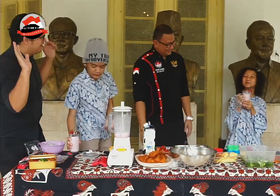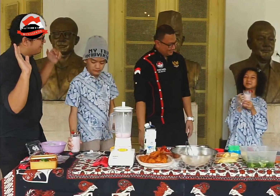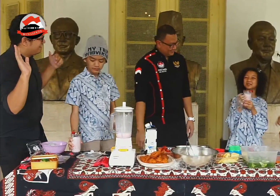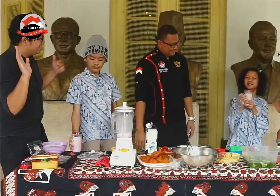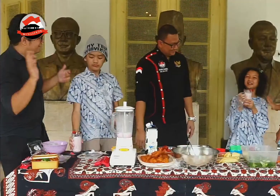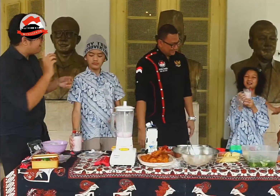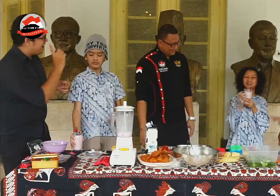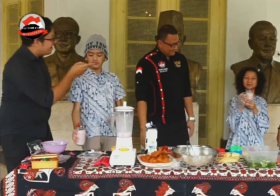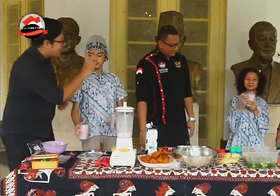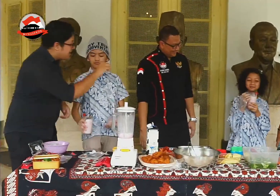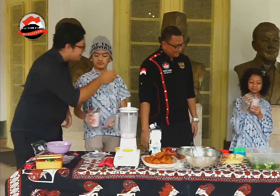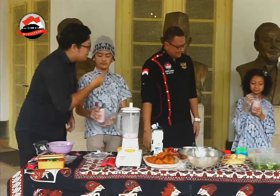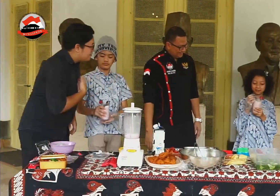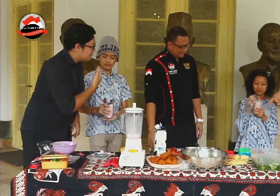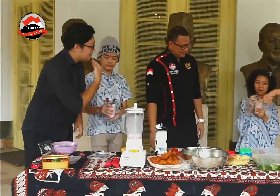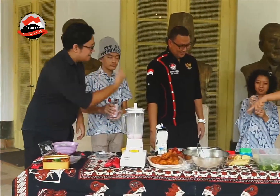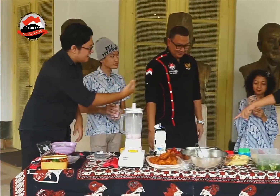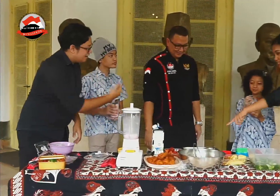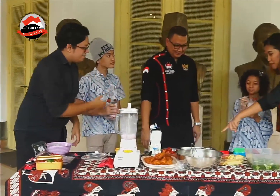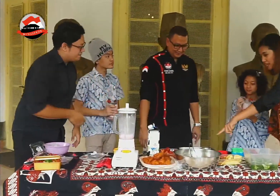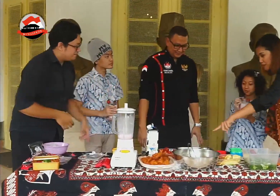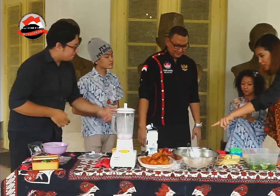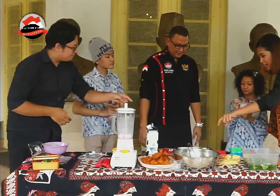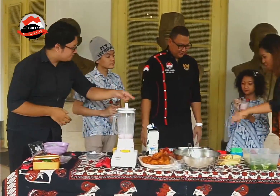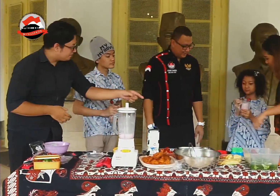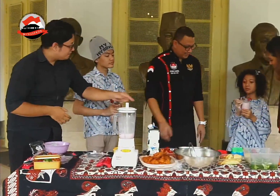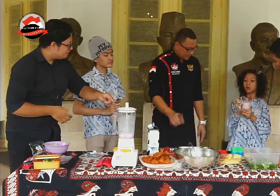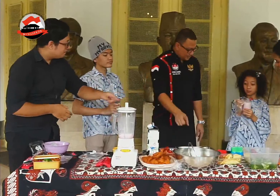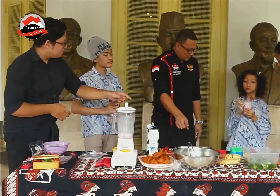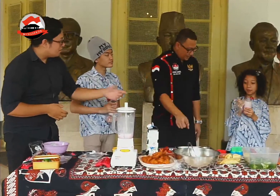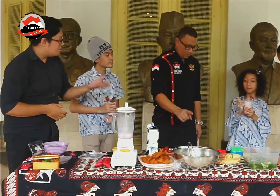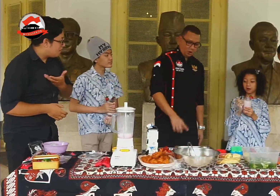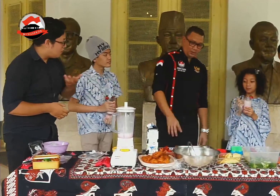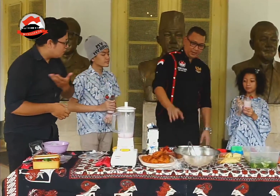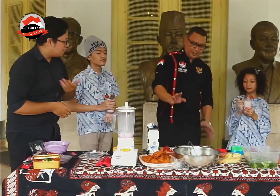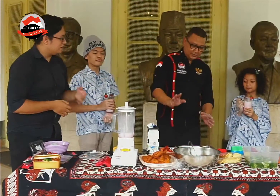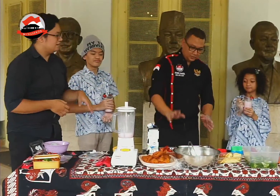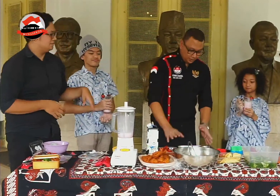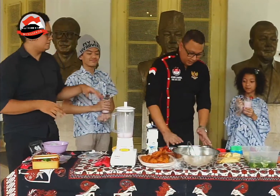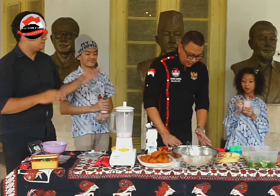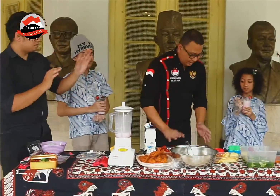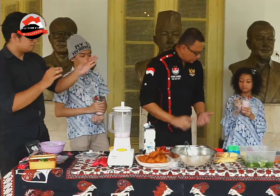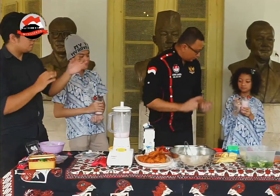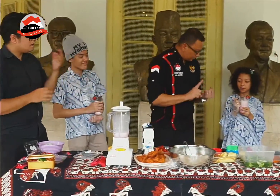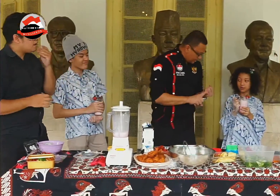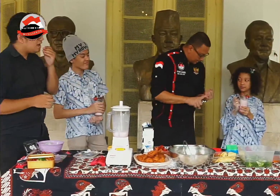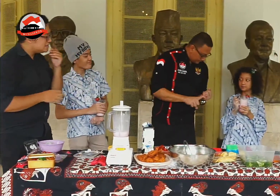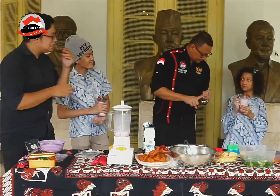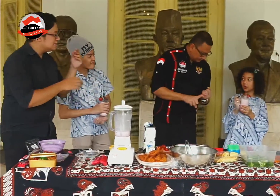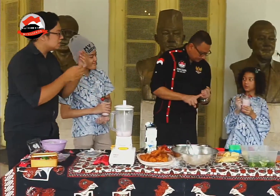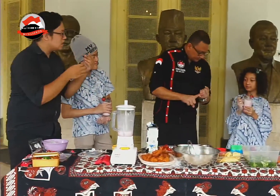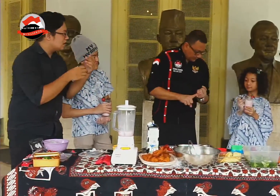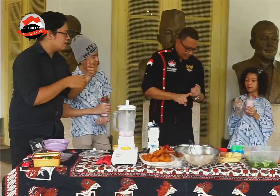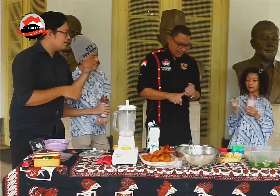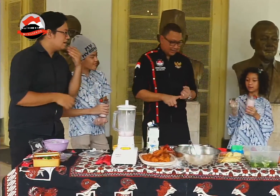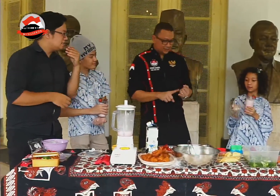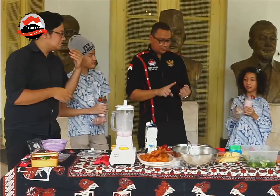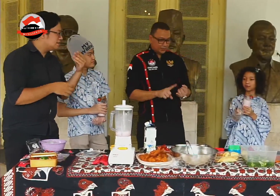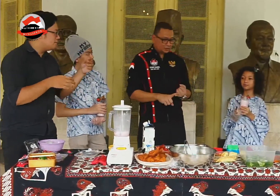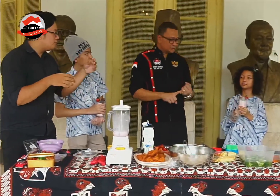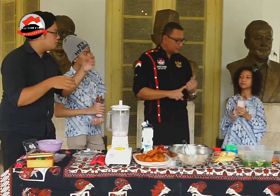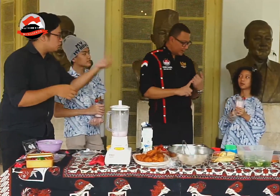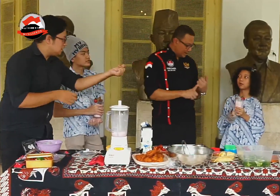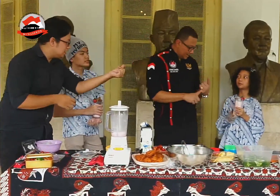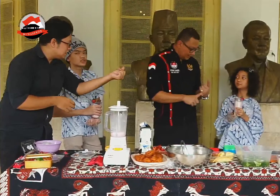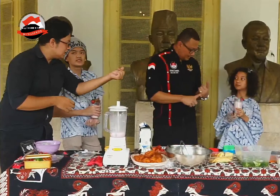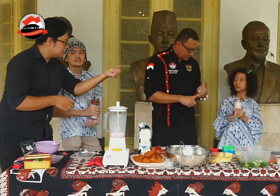Ada lagi nggak yang mau ditanya, Nada? Ini resep ini mungkin mau ditanya. Resep nasi goreng. Oke, nasi goreng, nasi putih. Ya, nasi putih